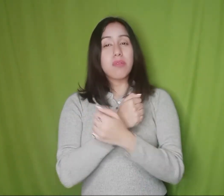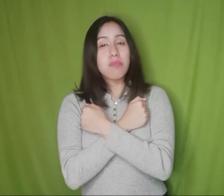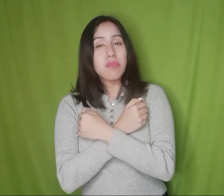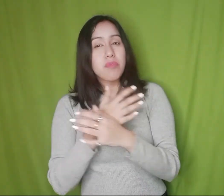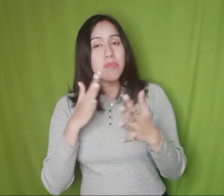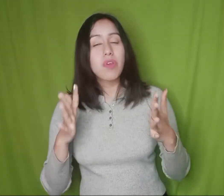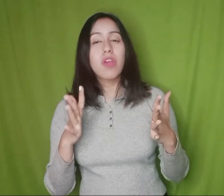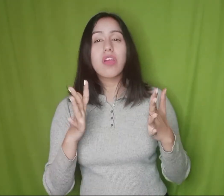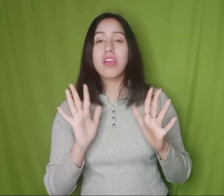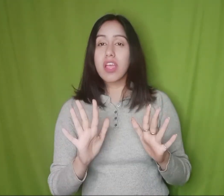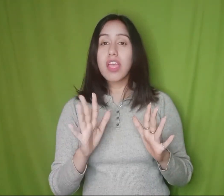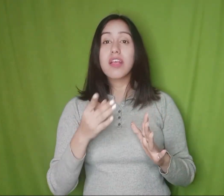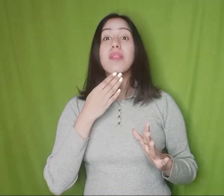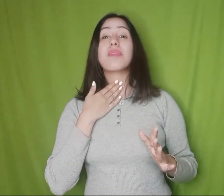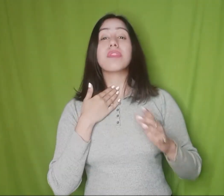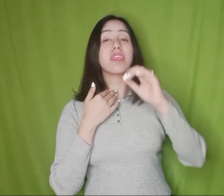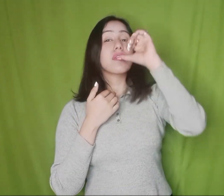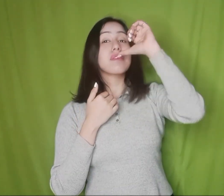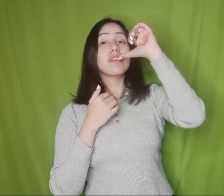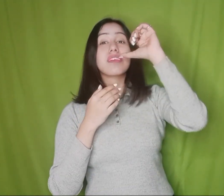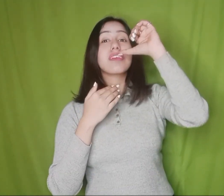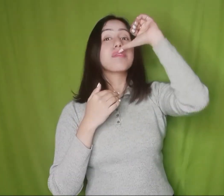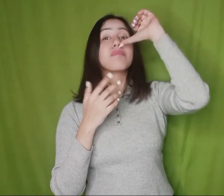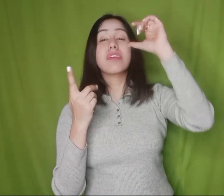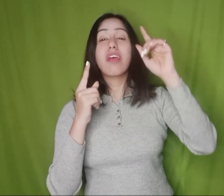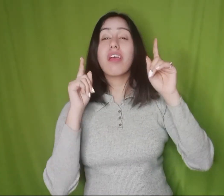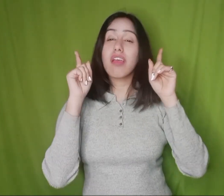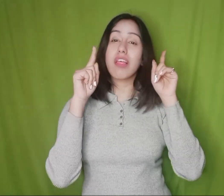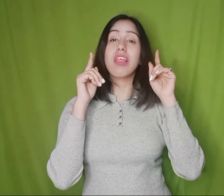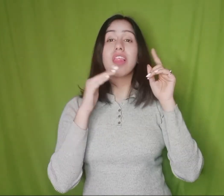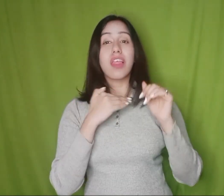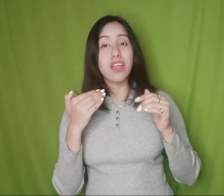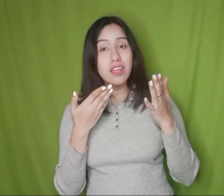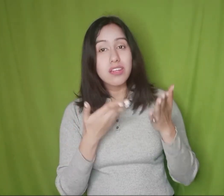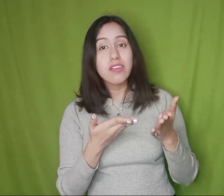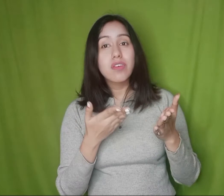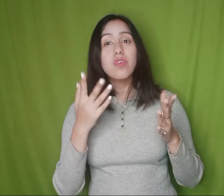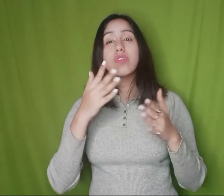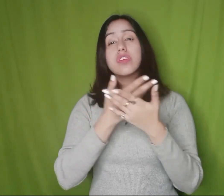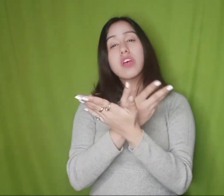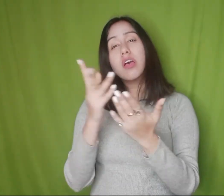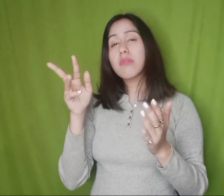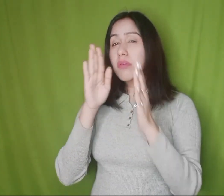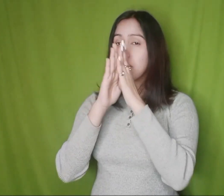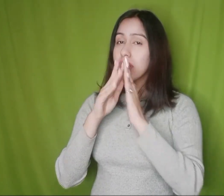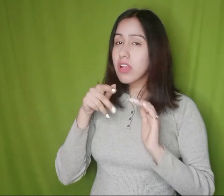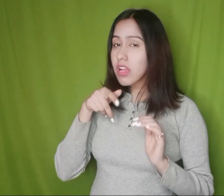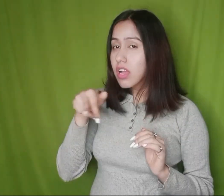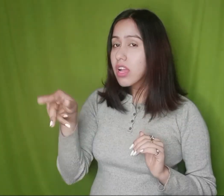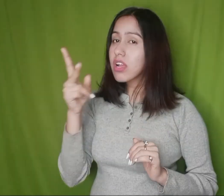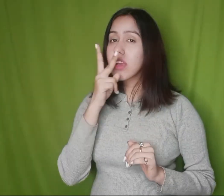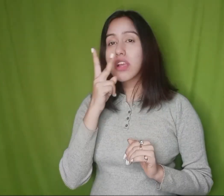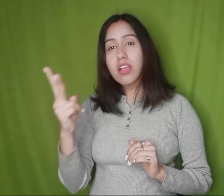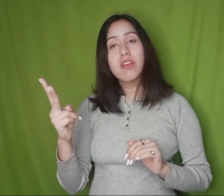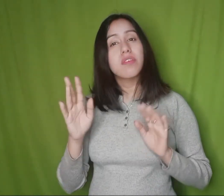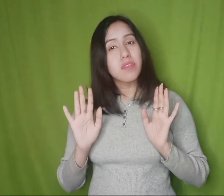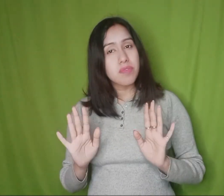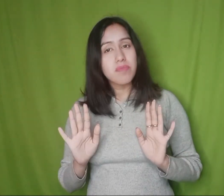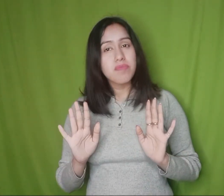में इतना प्रेम था कि विष भी पानी हो गया। जहर का असर हुआ ही नहीं। सुना है मीरा को